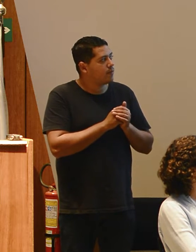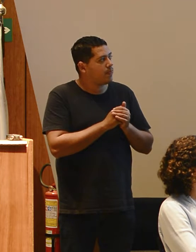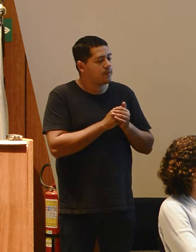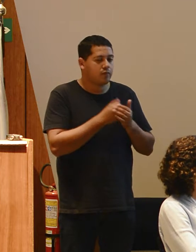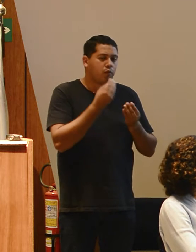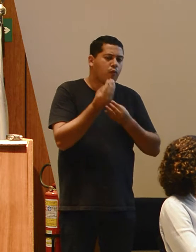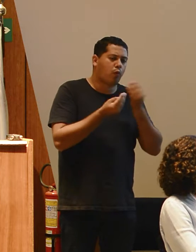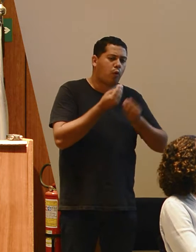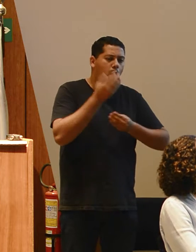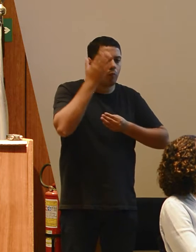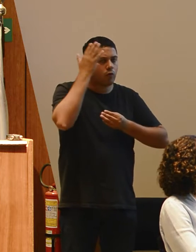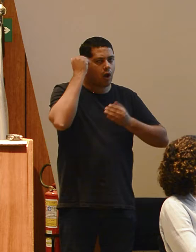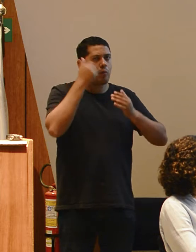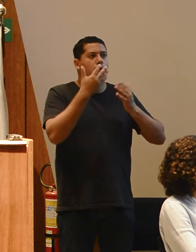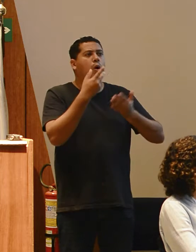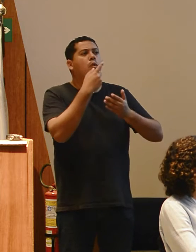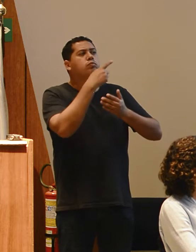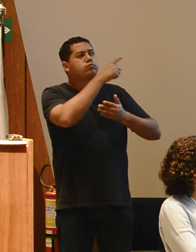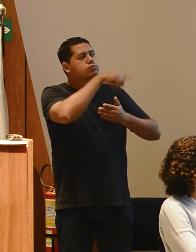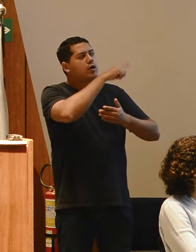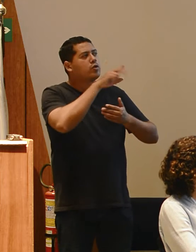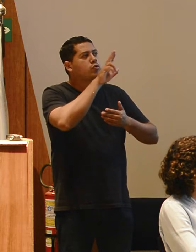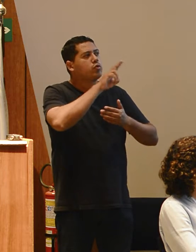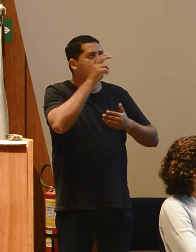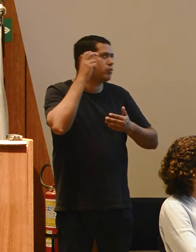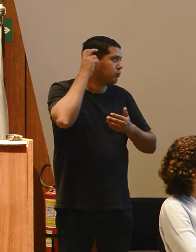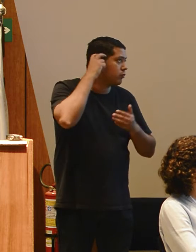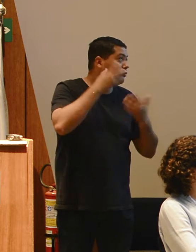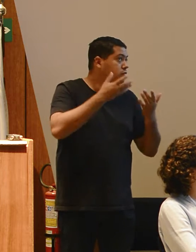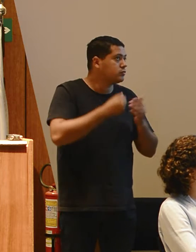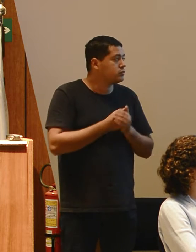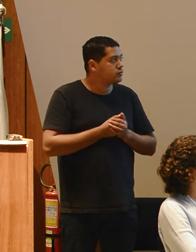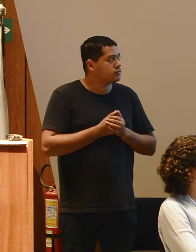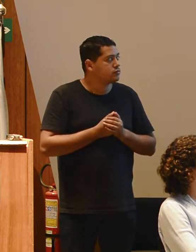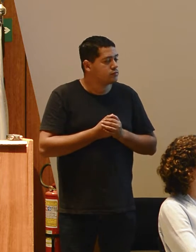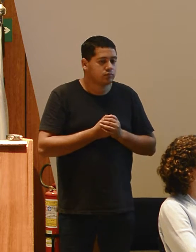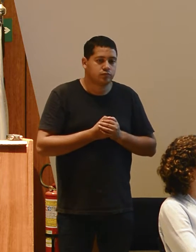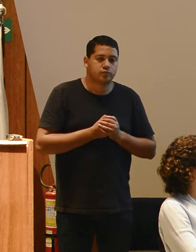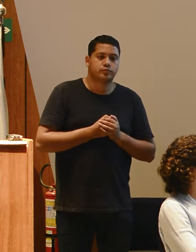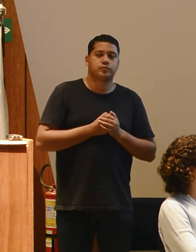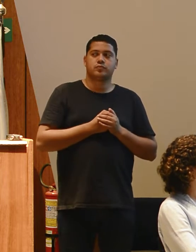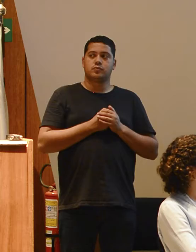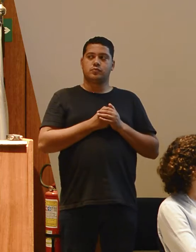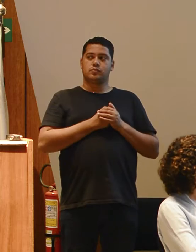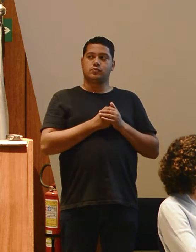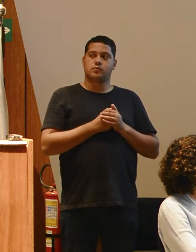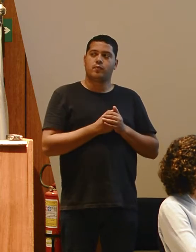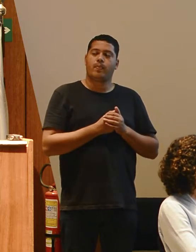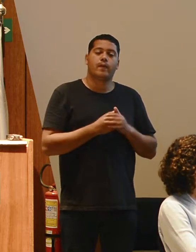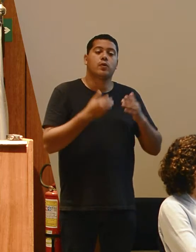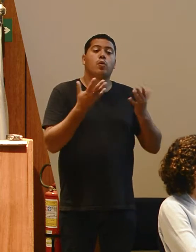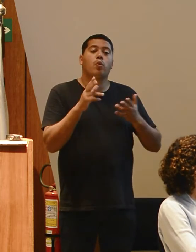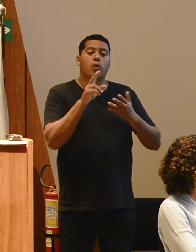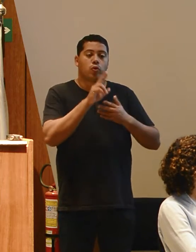de prótese parcialmente implantável? Explica para todo mundo quando é que a gente tem